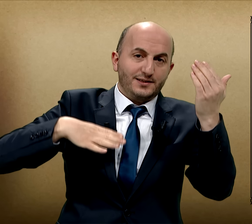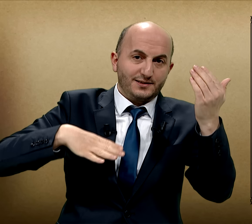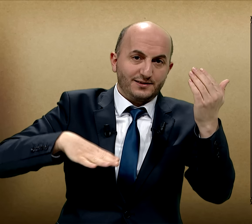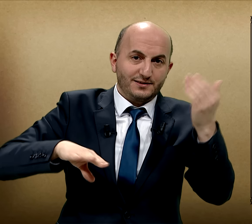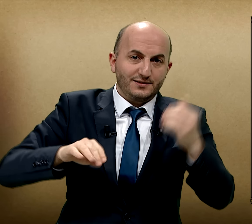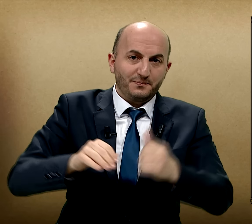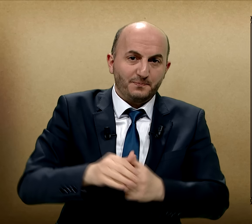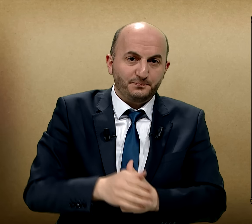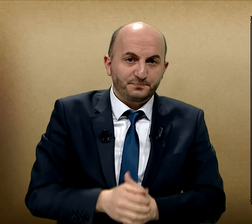isteriz.